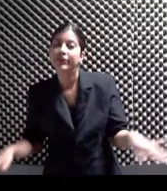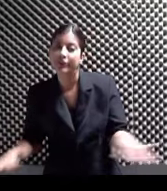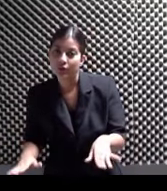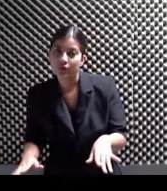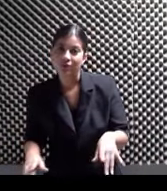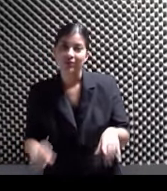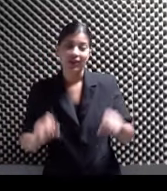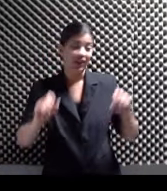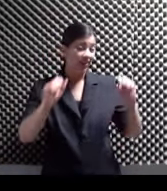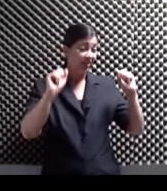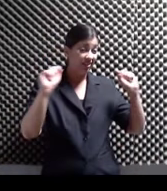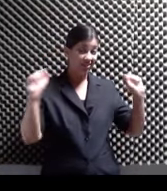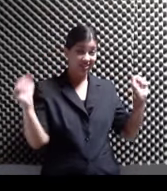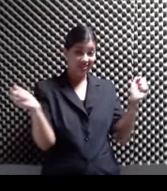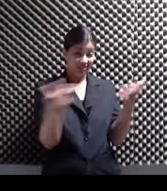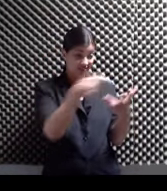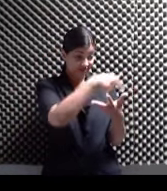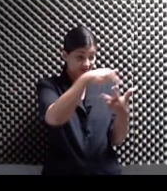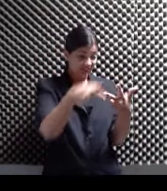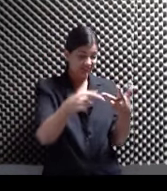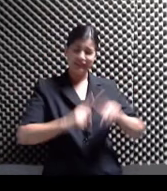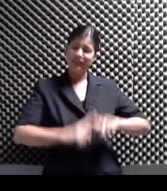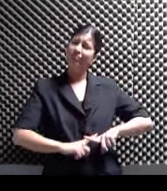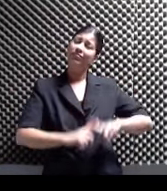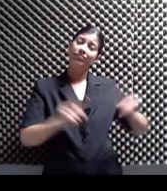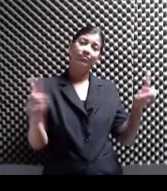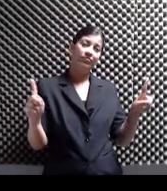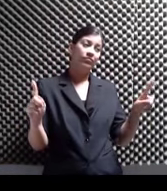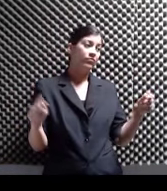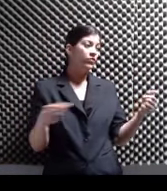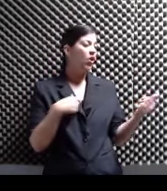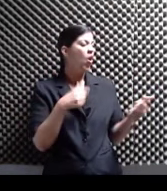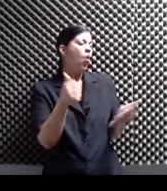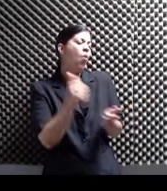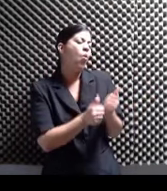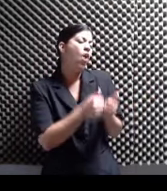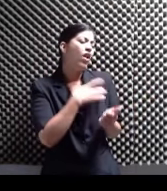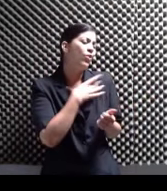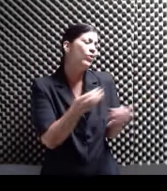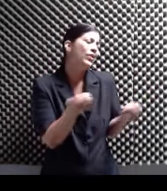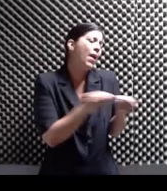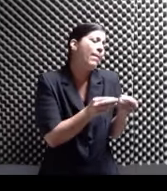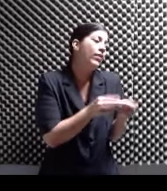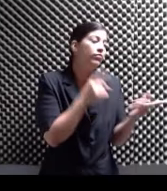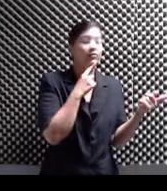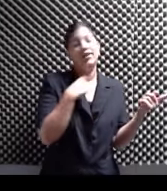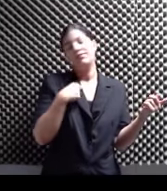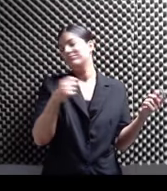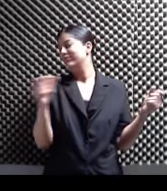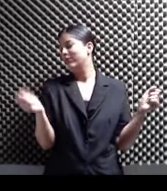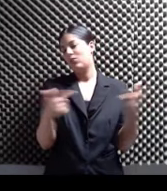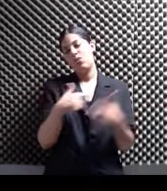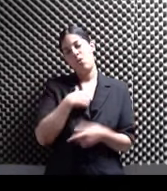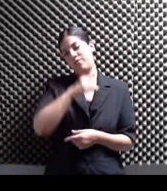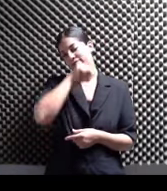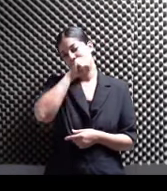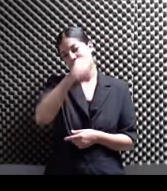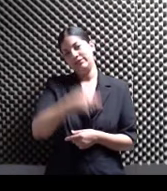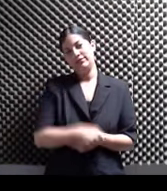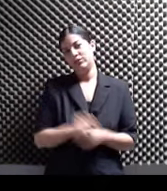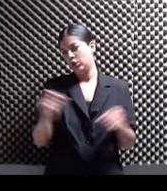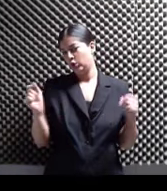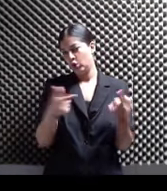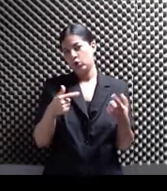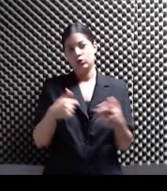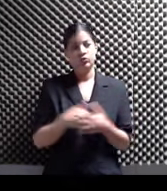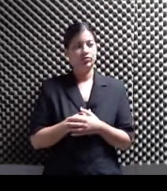uno de otro. ¿Te gusta? ¿Cuál te gusta más? Mira, los dos me gustan. Yo creo que tengo el cerebro partido por la mitad. ¿No? Y es una... Durante